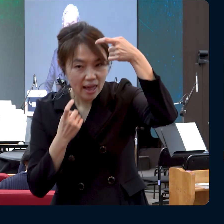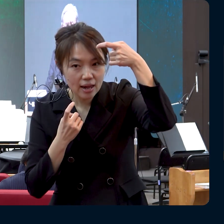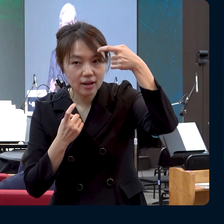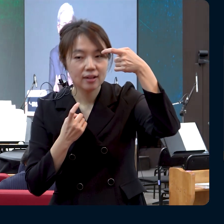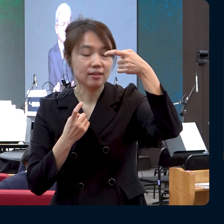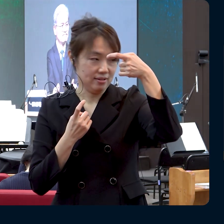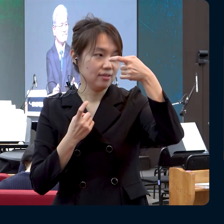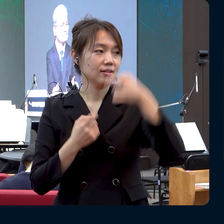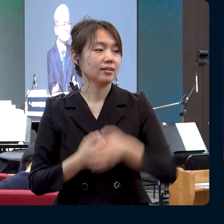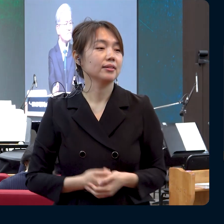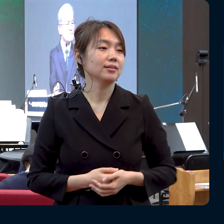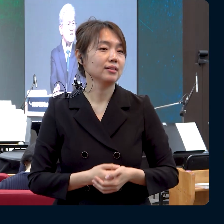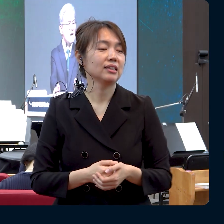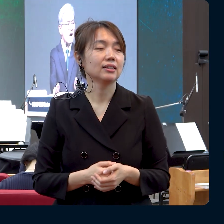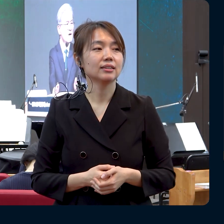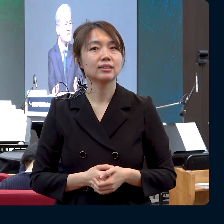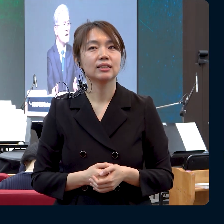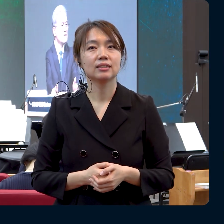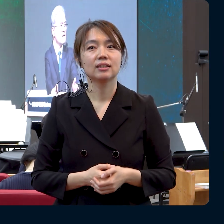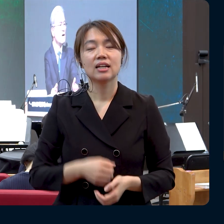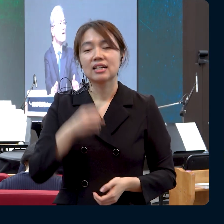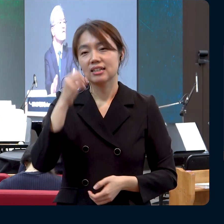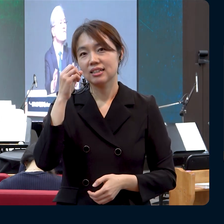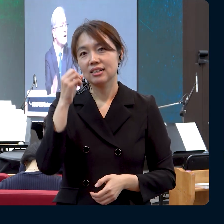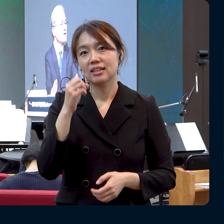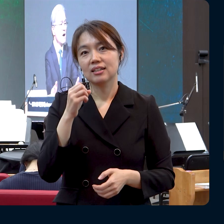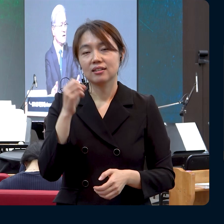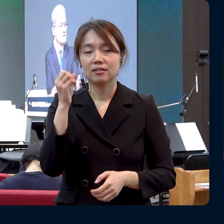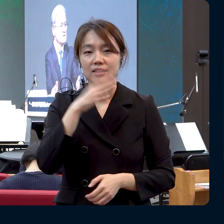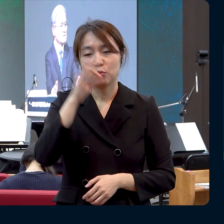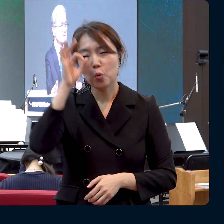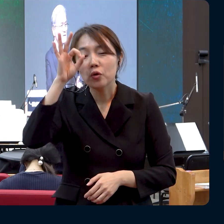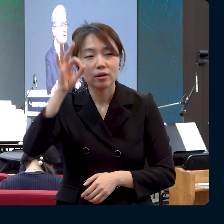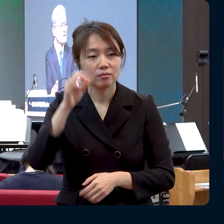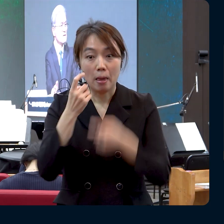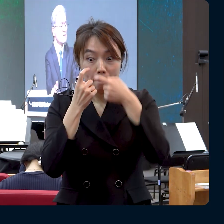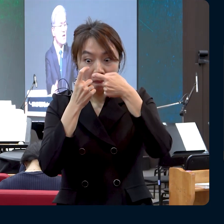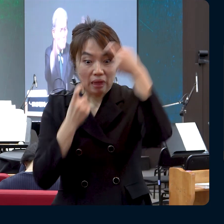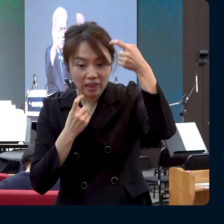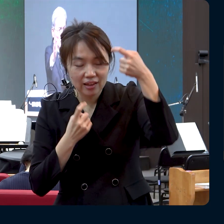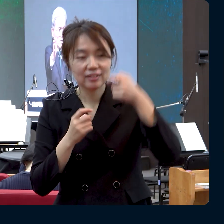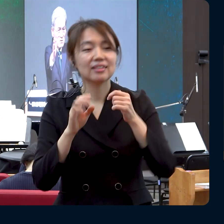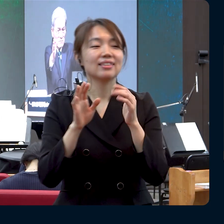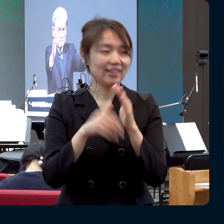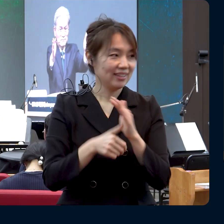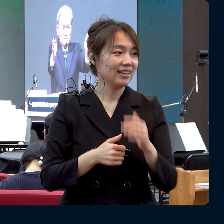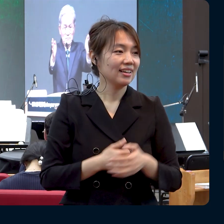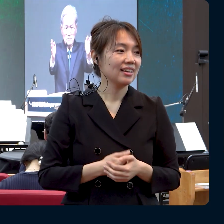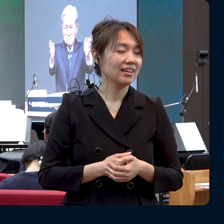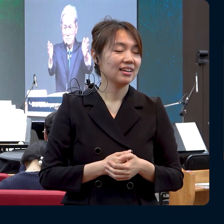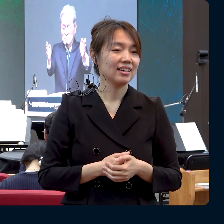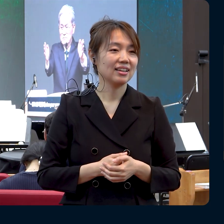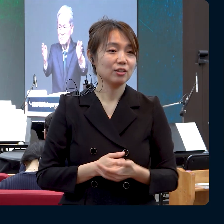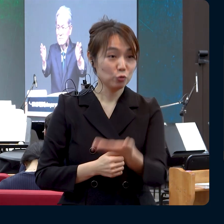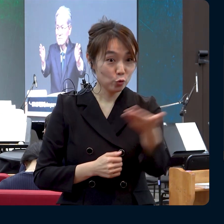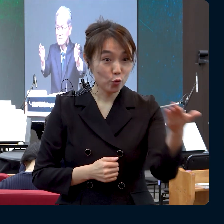eyes, 그냥 eyes가 아니라 very eyes, 내 목전에서,